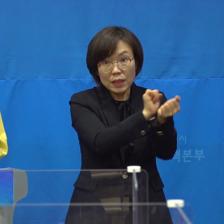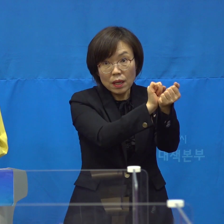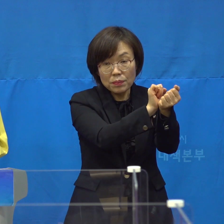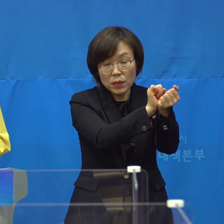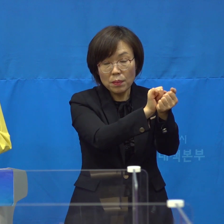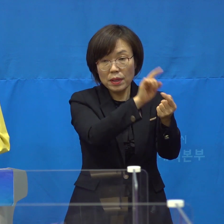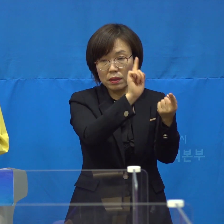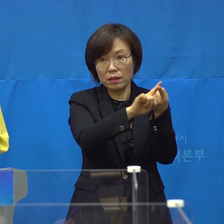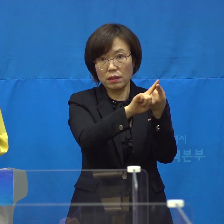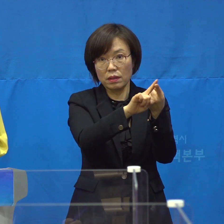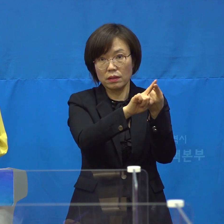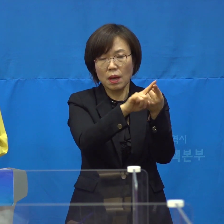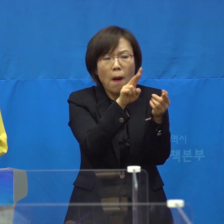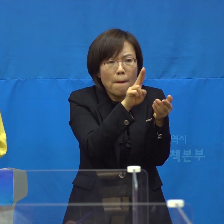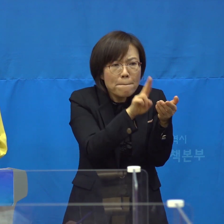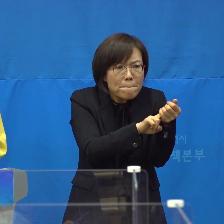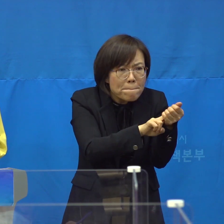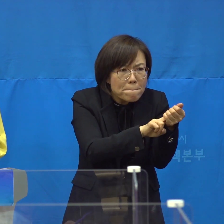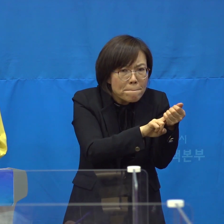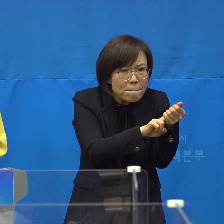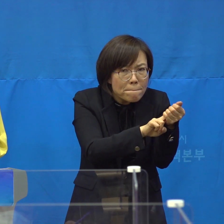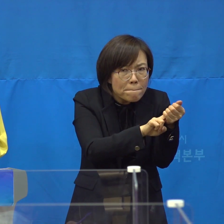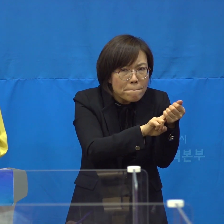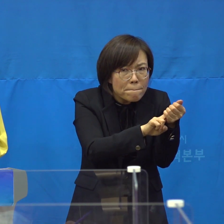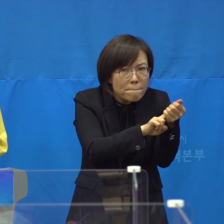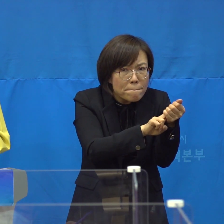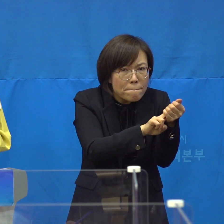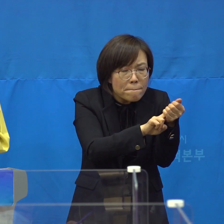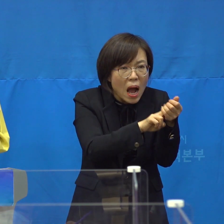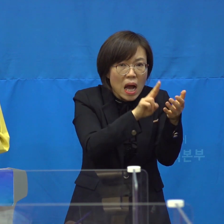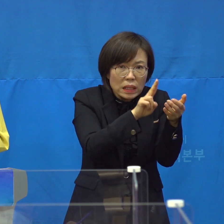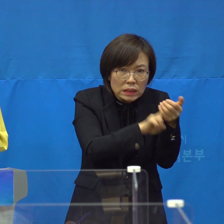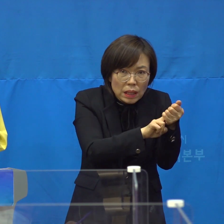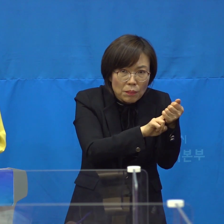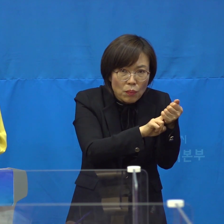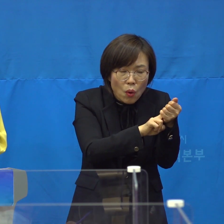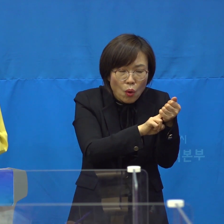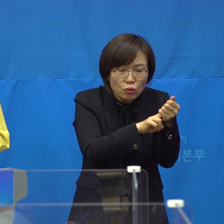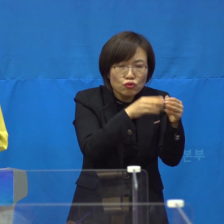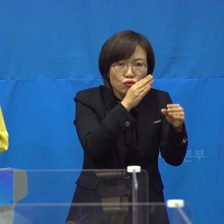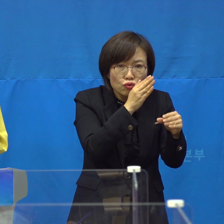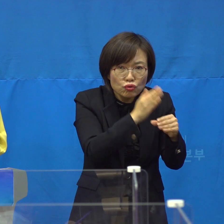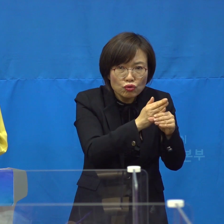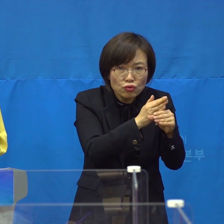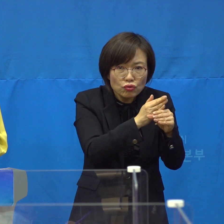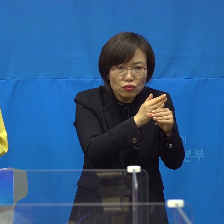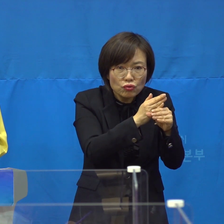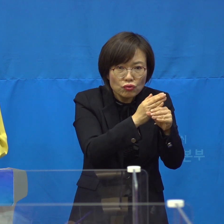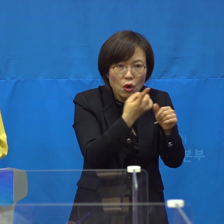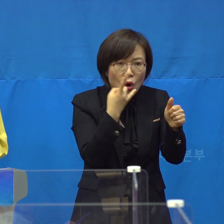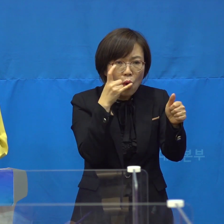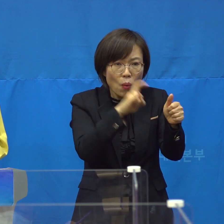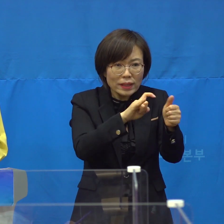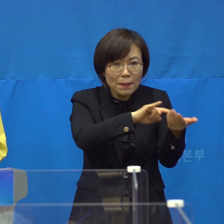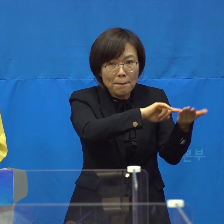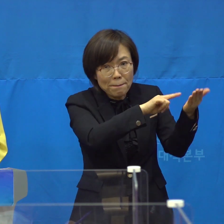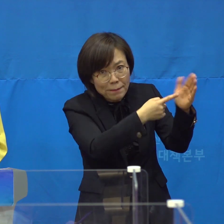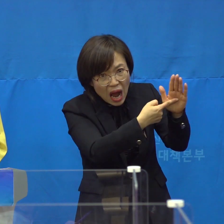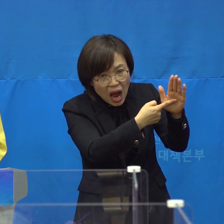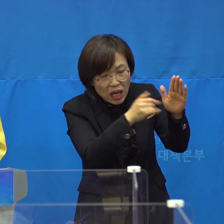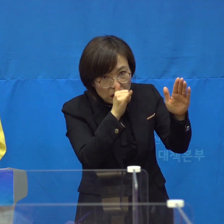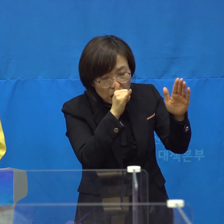감염이 원래 돼서 잠복을 하고 있었든지 잠복을 하다가 이제 양성으로 나오는